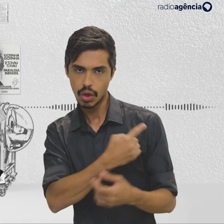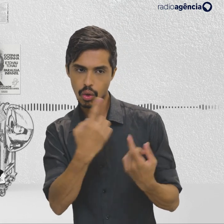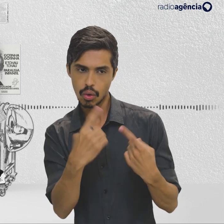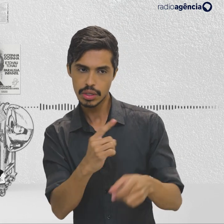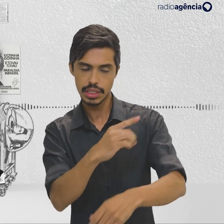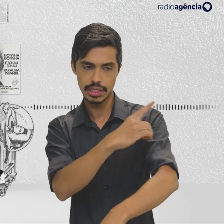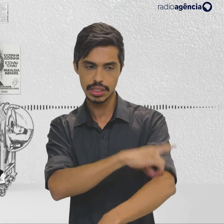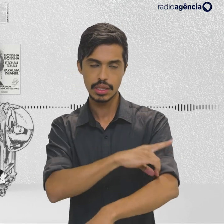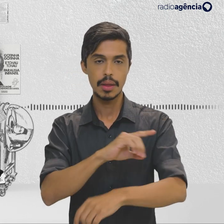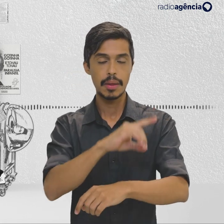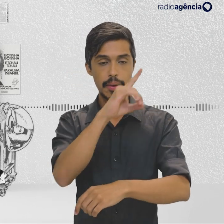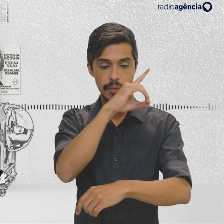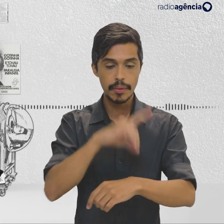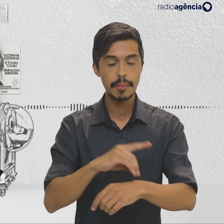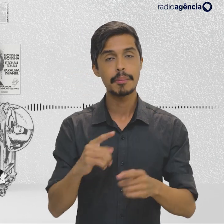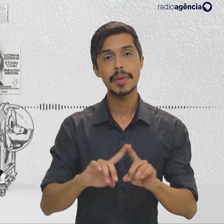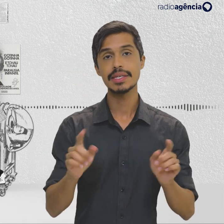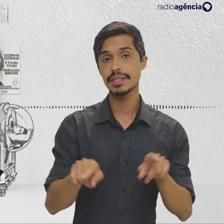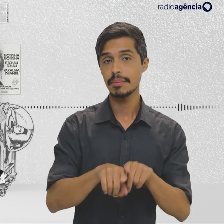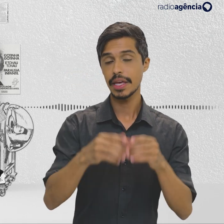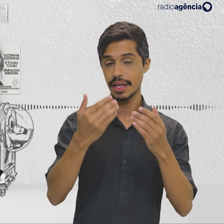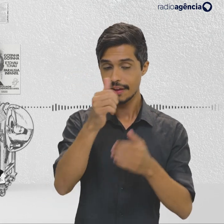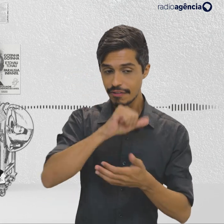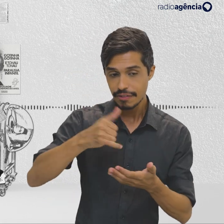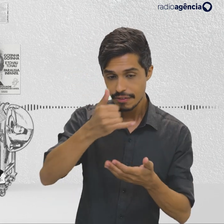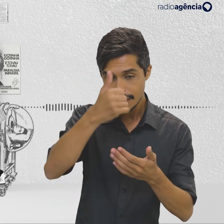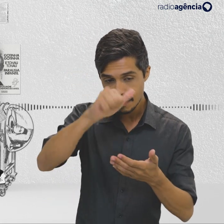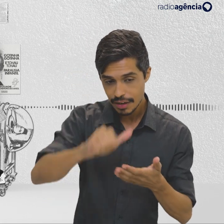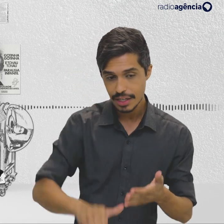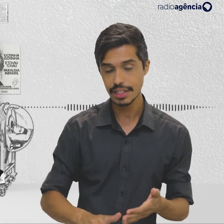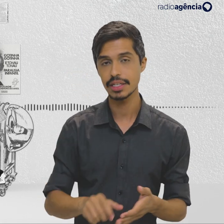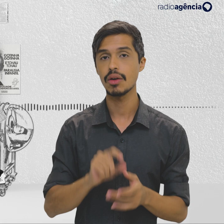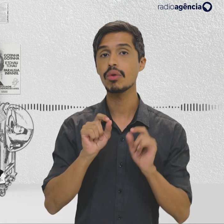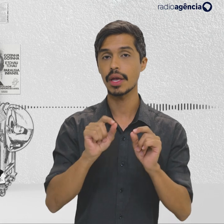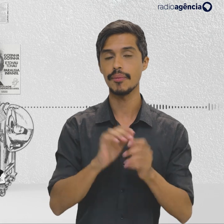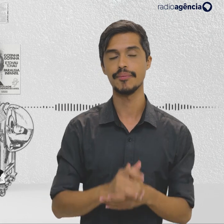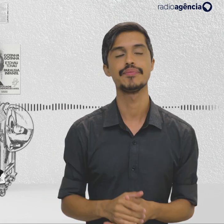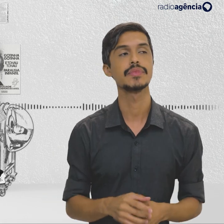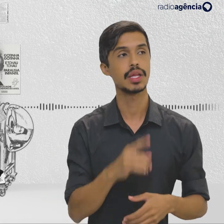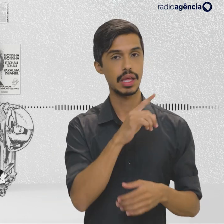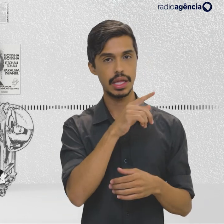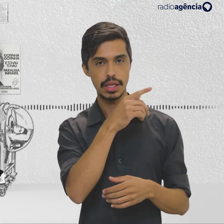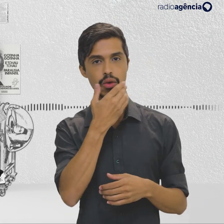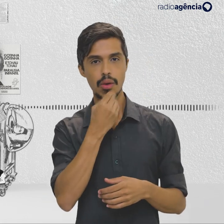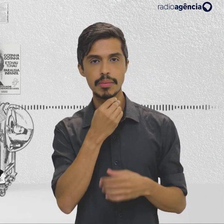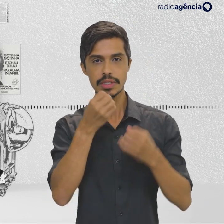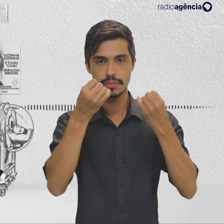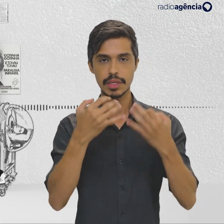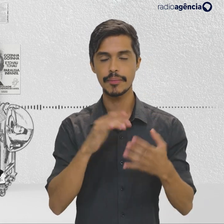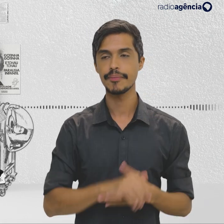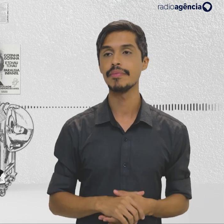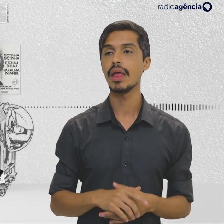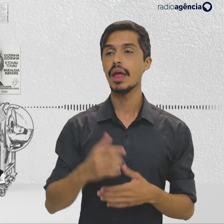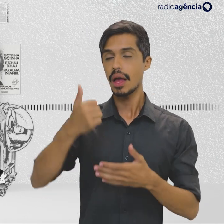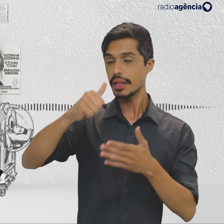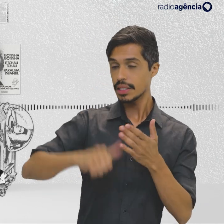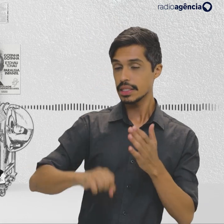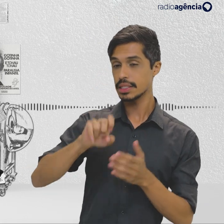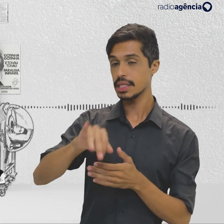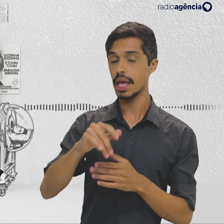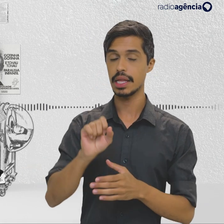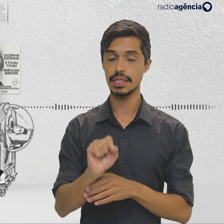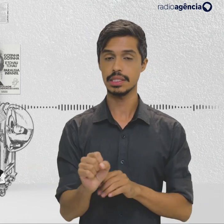baseia só na necessidade da população O Eder GAT explica são avaliações que olham se a vacina Primeiro ela é